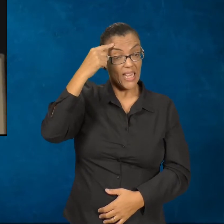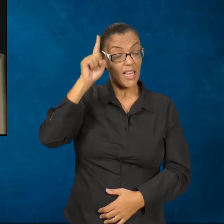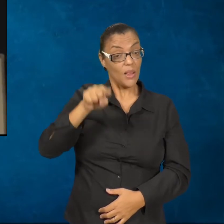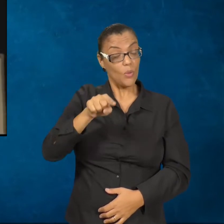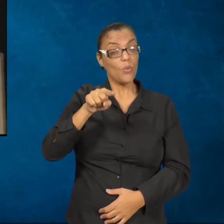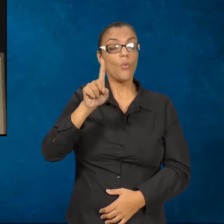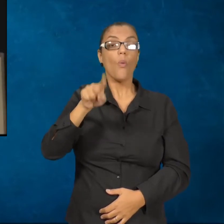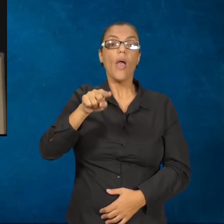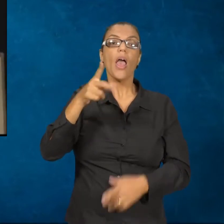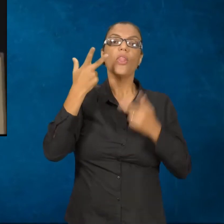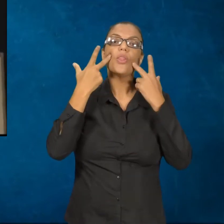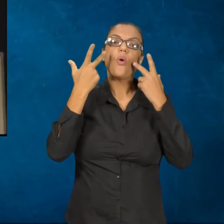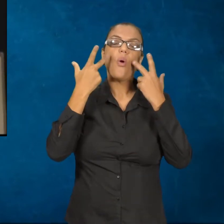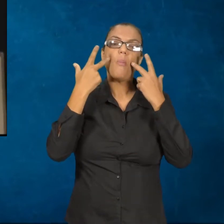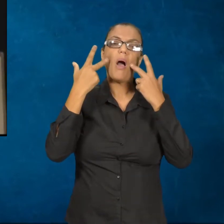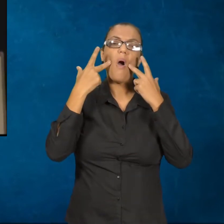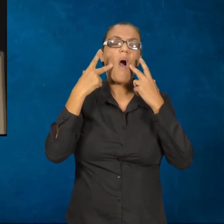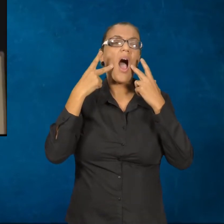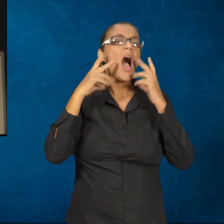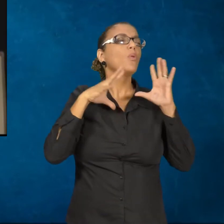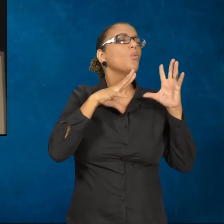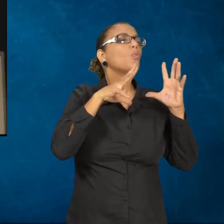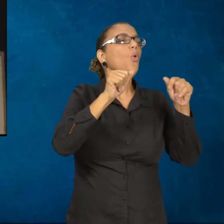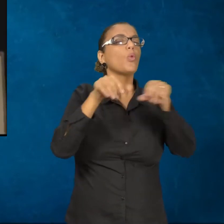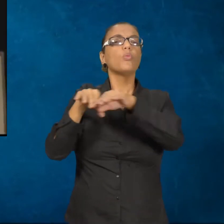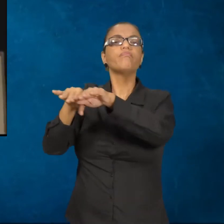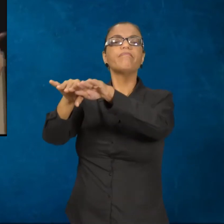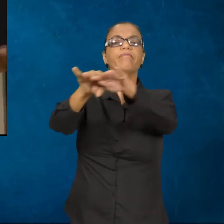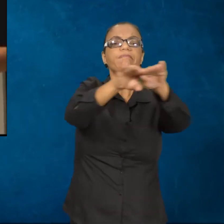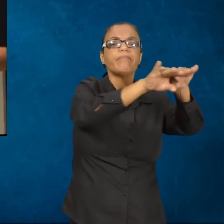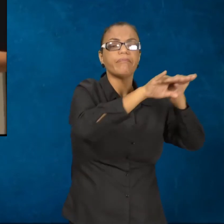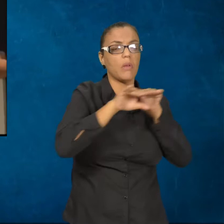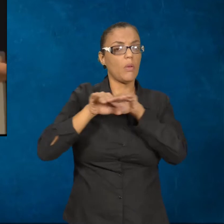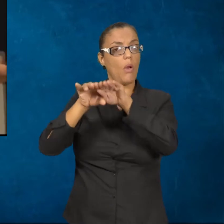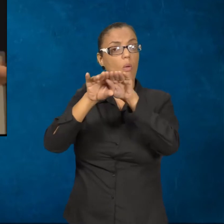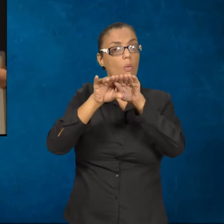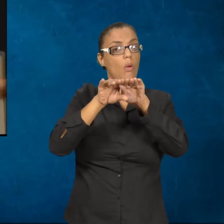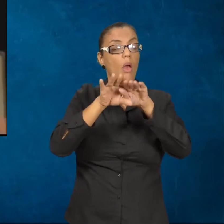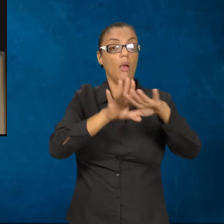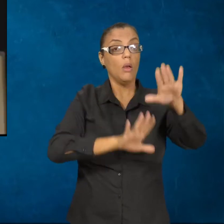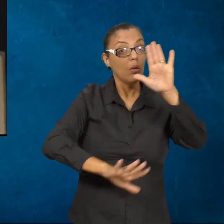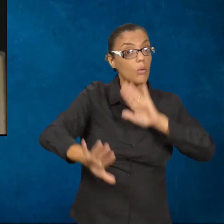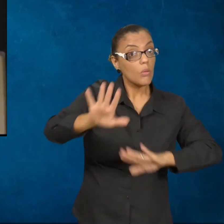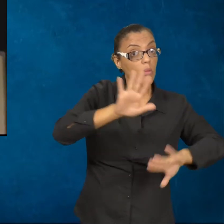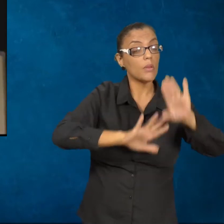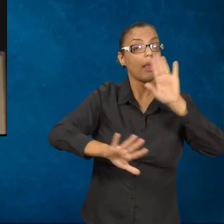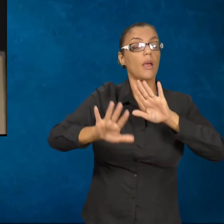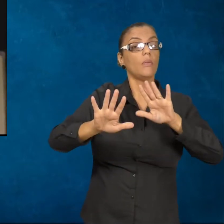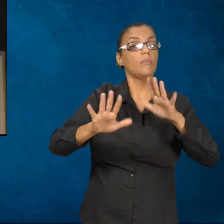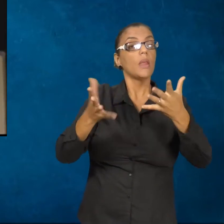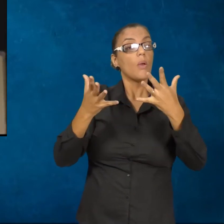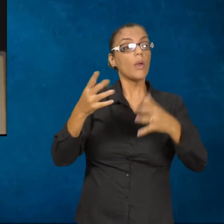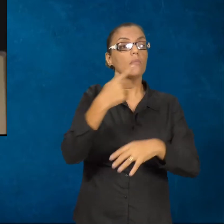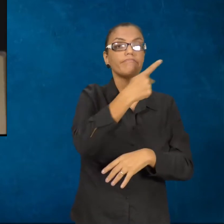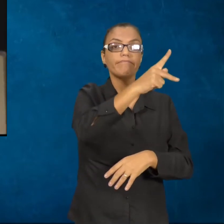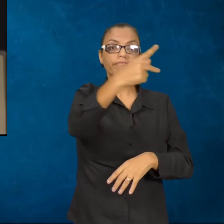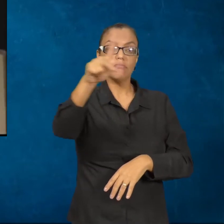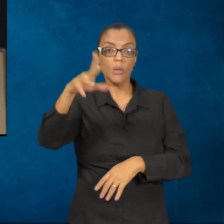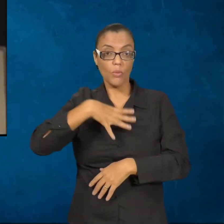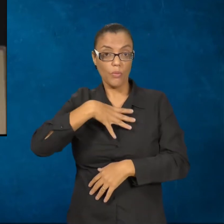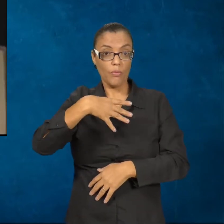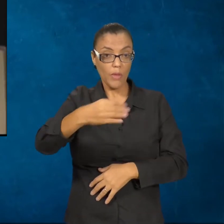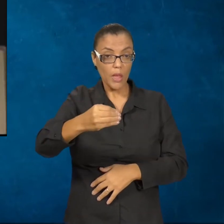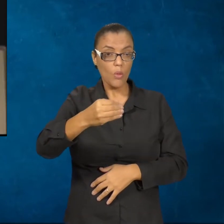Cuidado. Eu gostaria muito que, para seus filhos sobreviverem nesse século que vem aí, que vocês